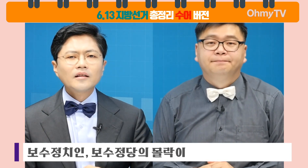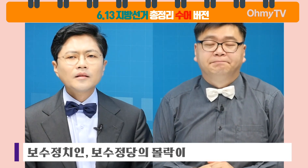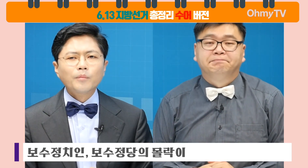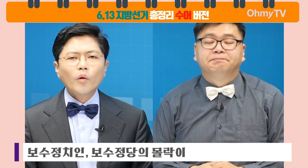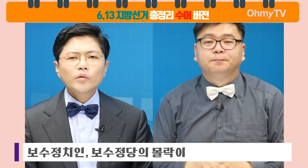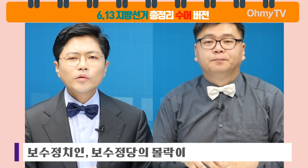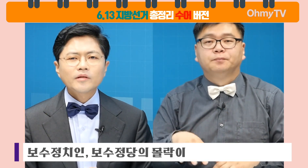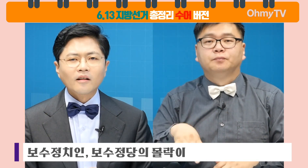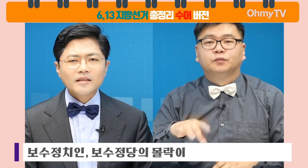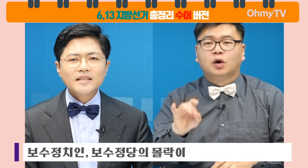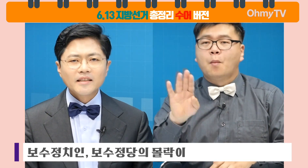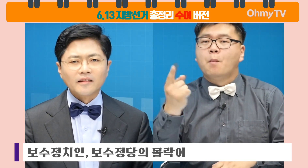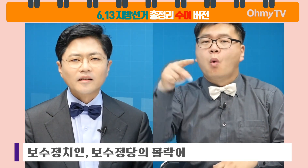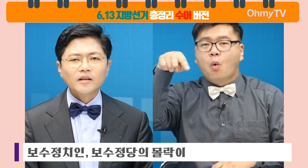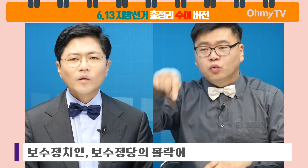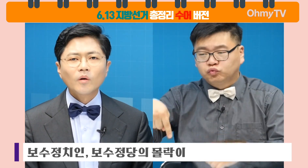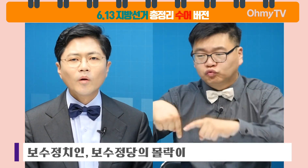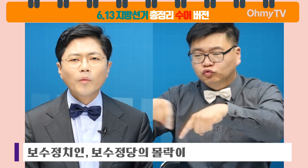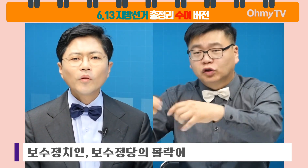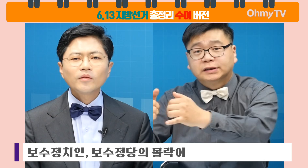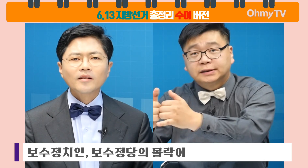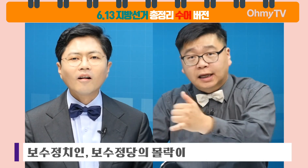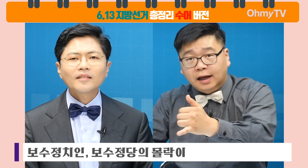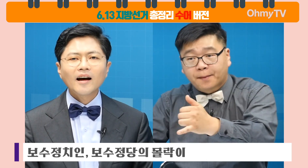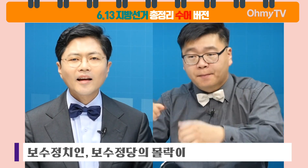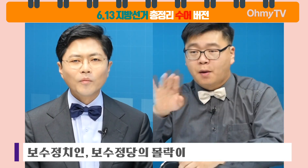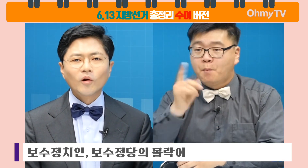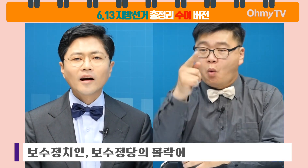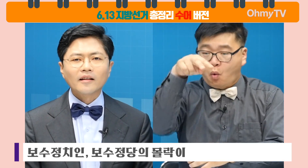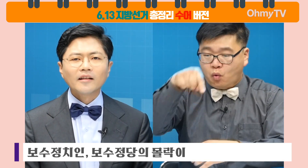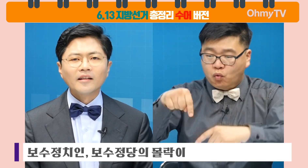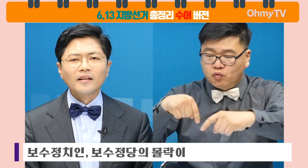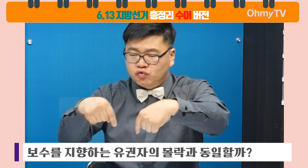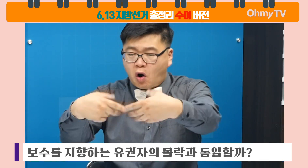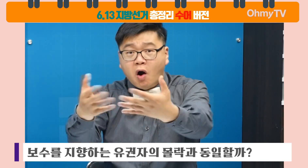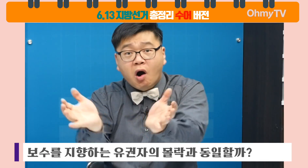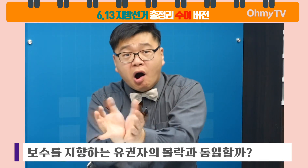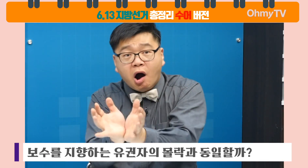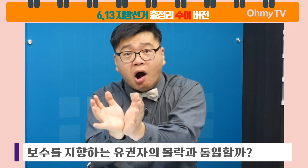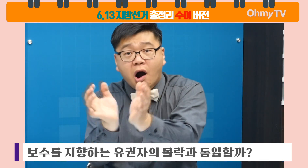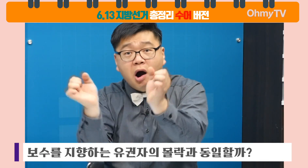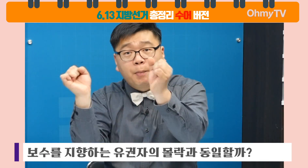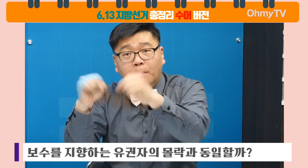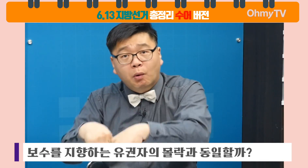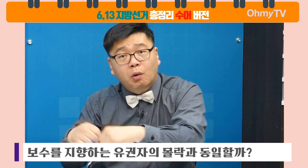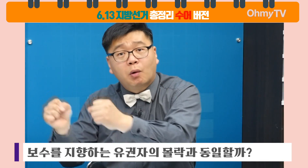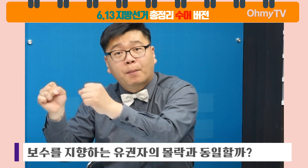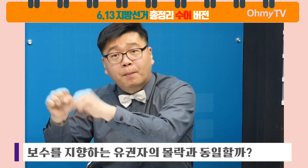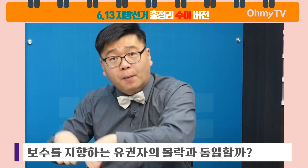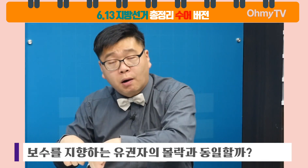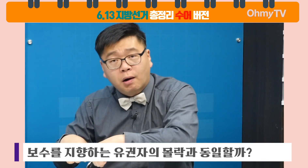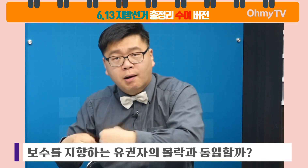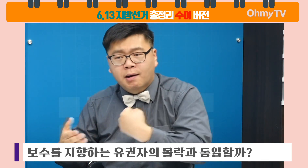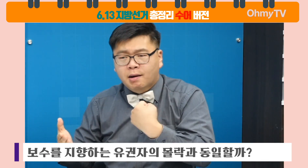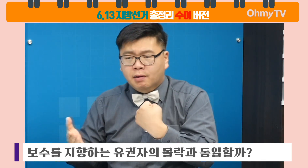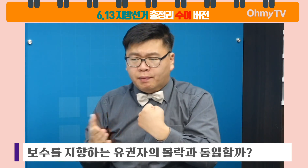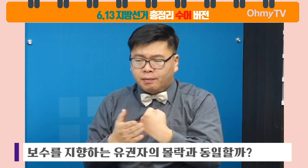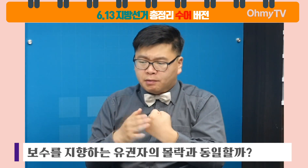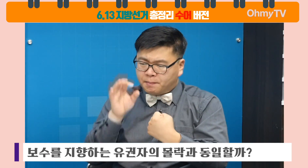일단은 보수 정치인 그리고 보수 정당의 몰락이 보수를 지향하는 유권자의 몰락과 동등한